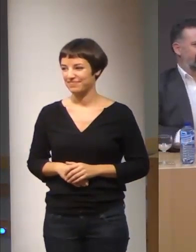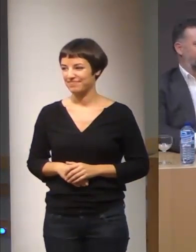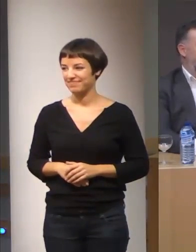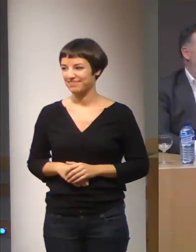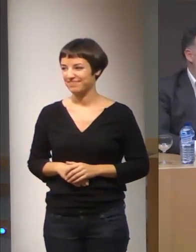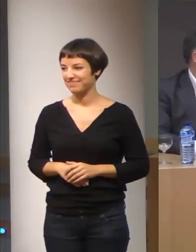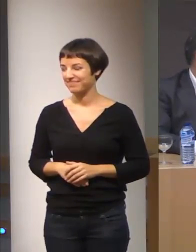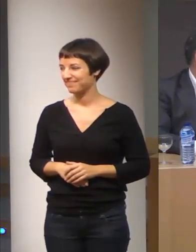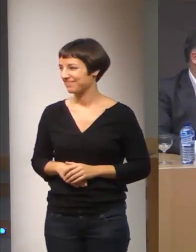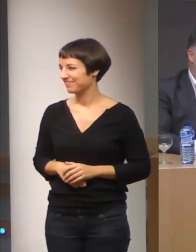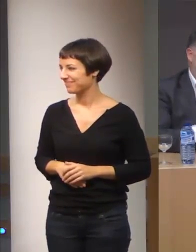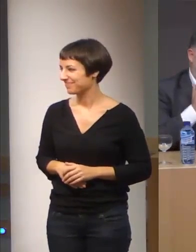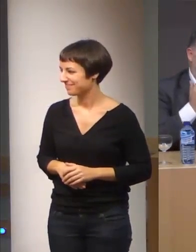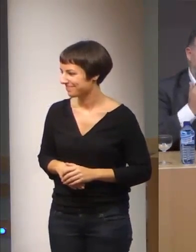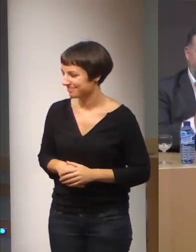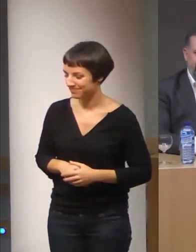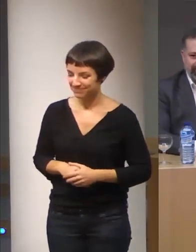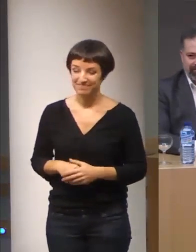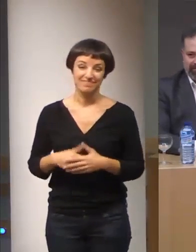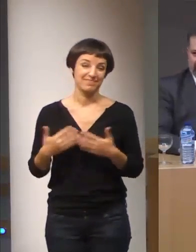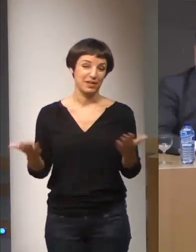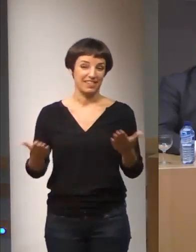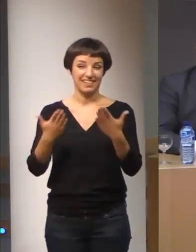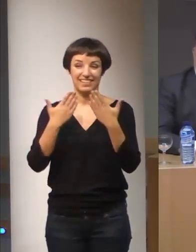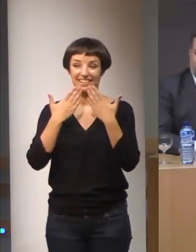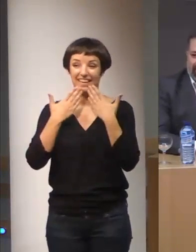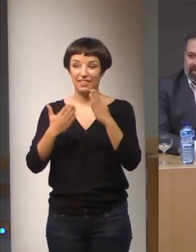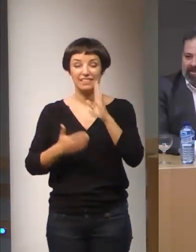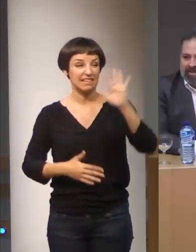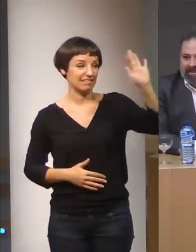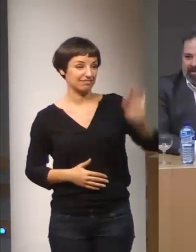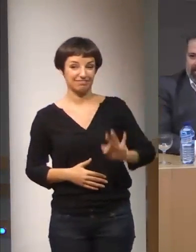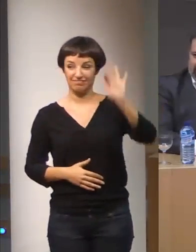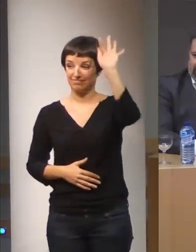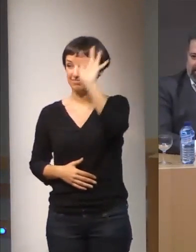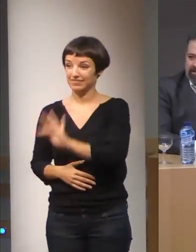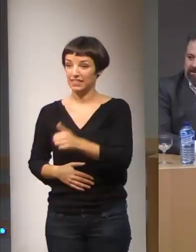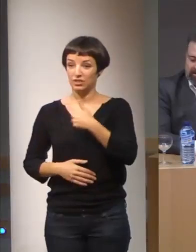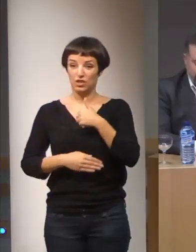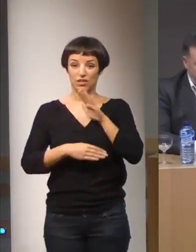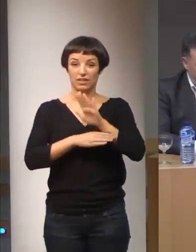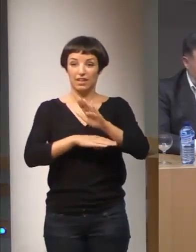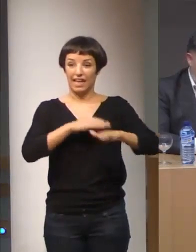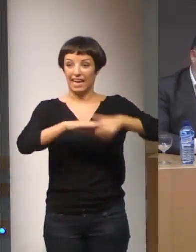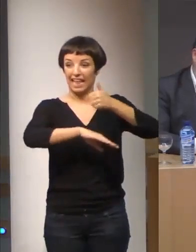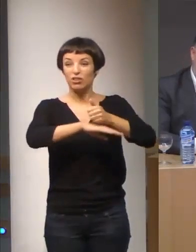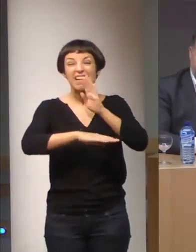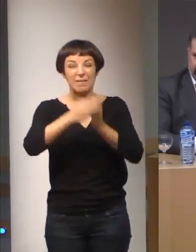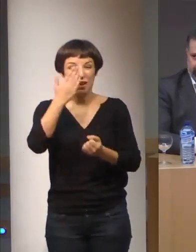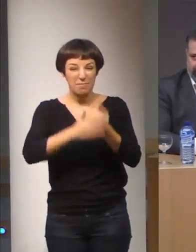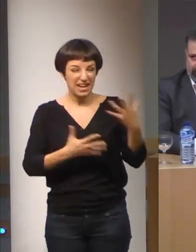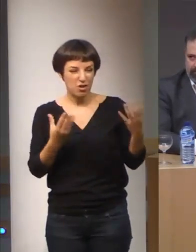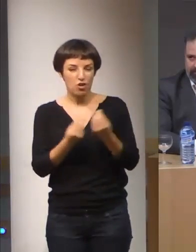eh Muchas gracias muchas gracias por todo lo que se ha dicho en nombre de nuestro rector que nos acompañaba esta